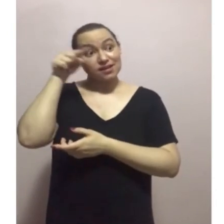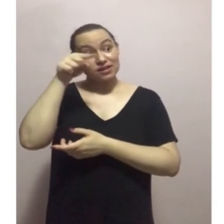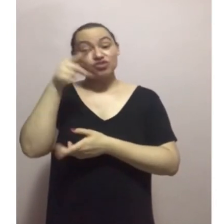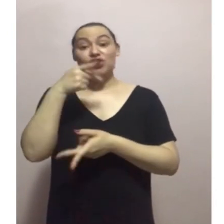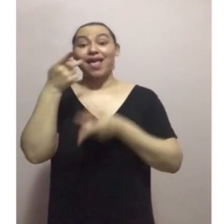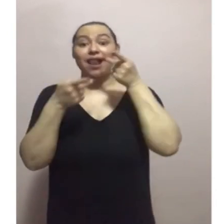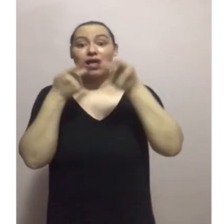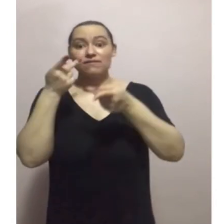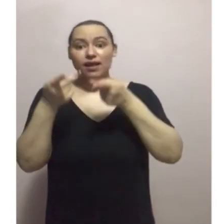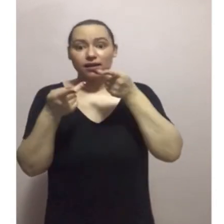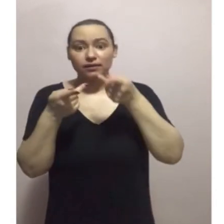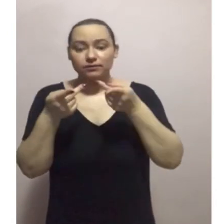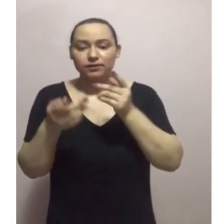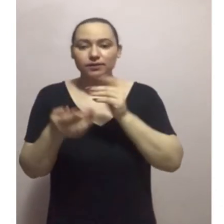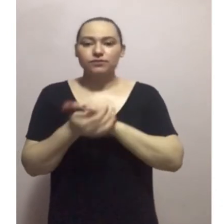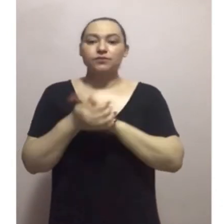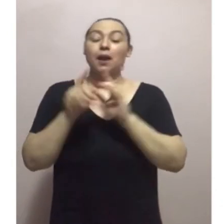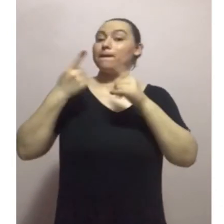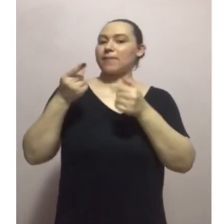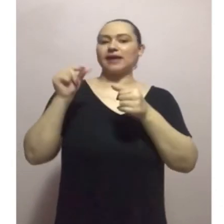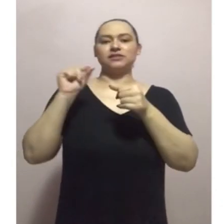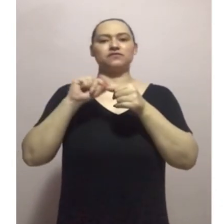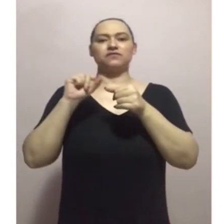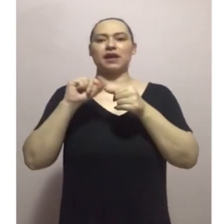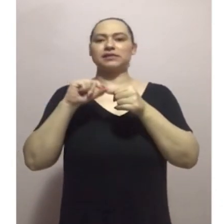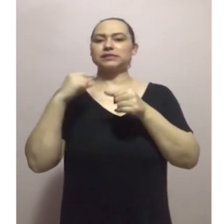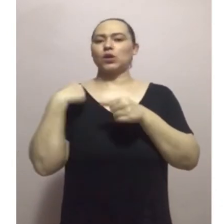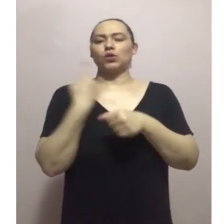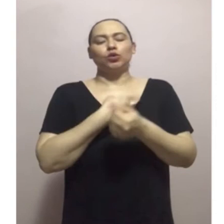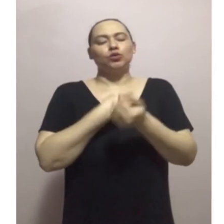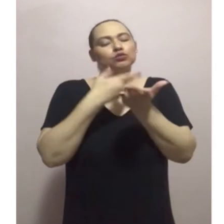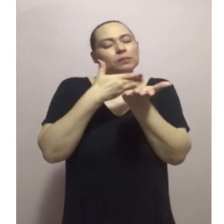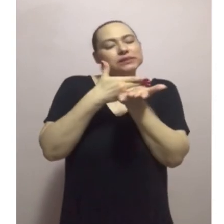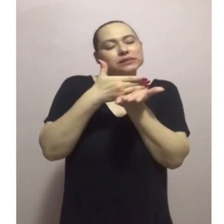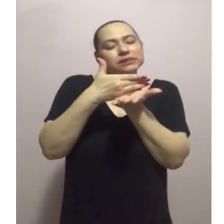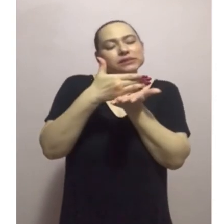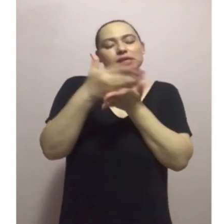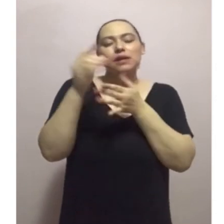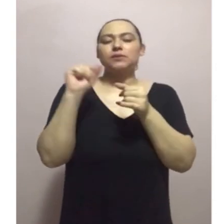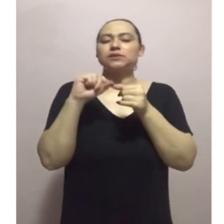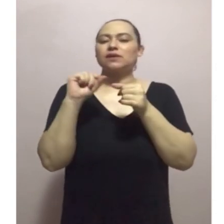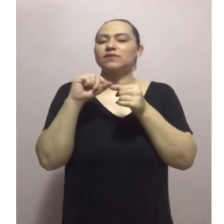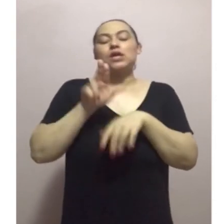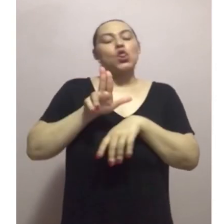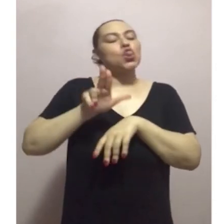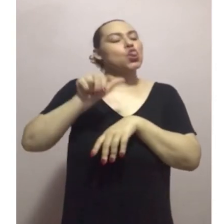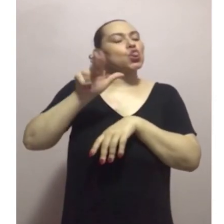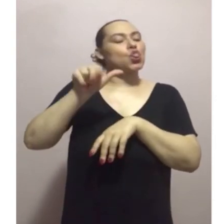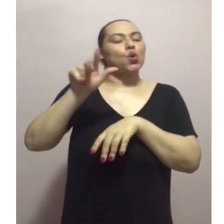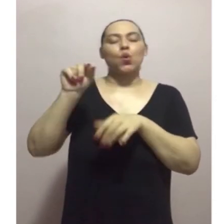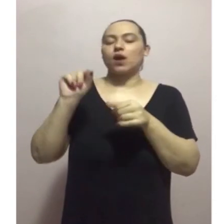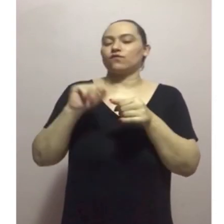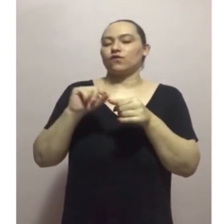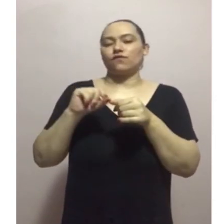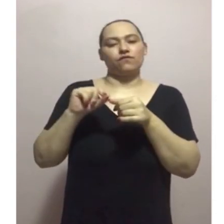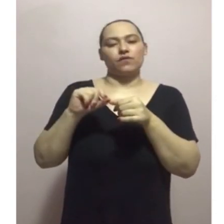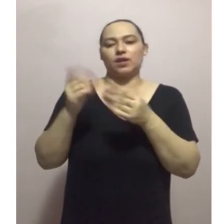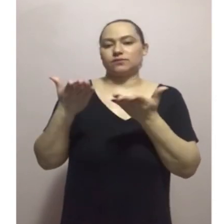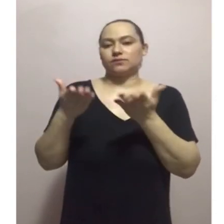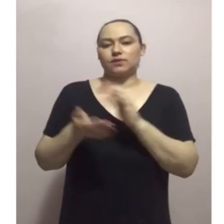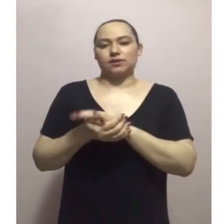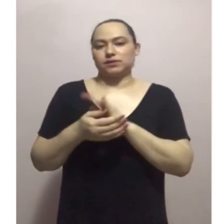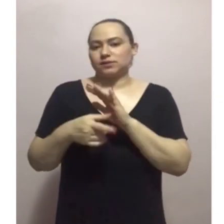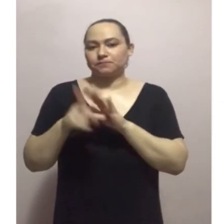esse depoimento dela. Mas, assim, fazer o que a gente começou a fazer, isso nunca foi feito. Então,